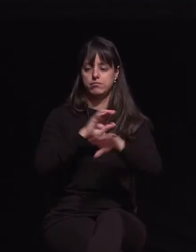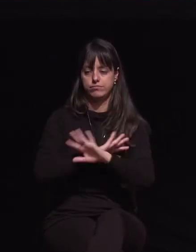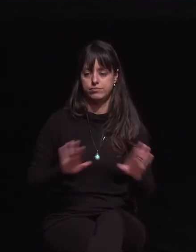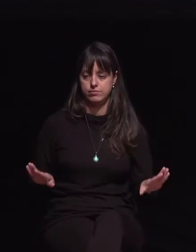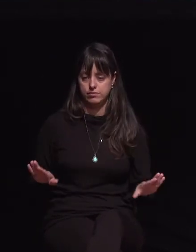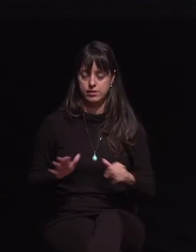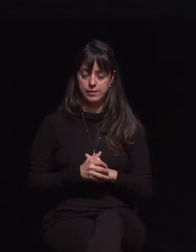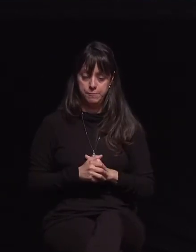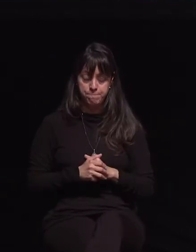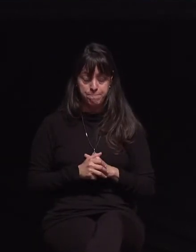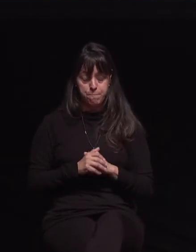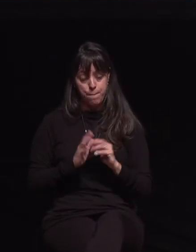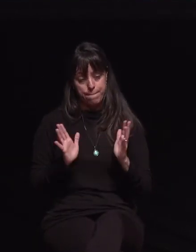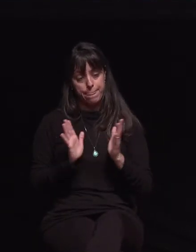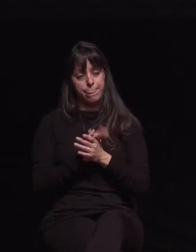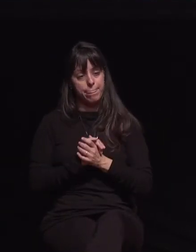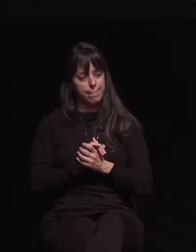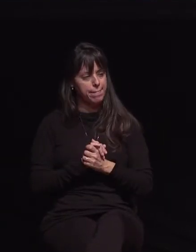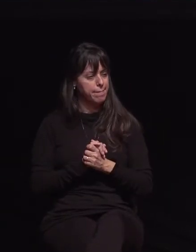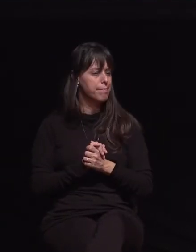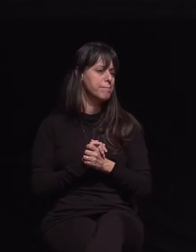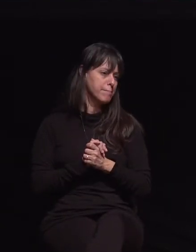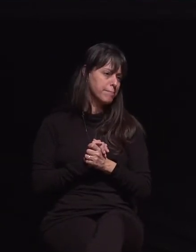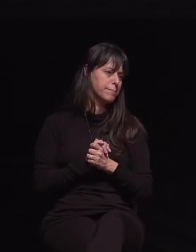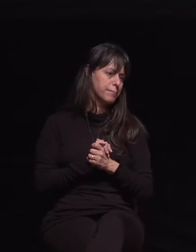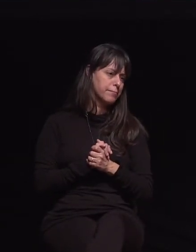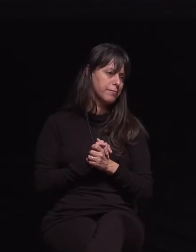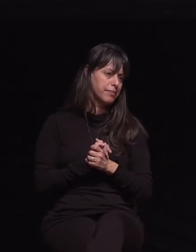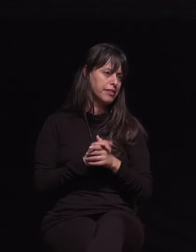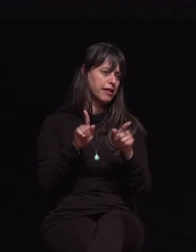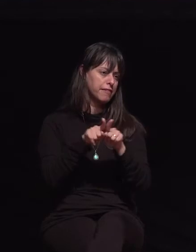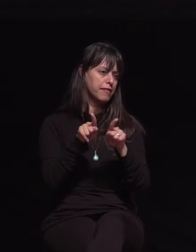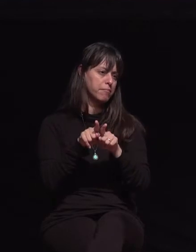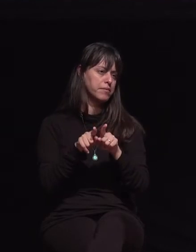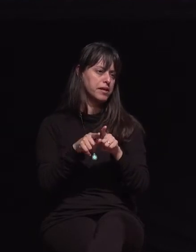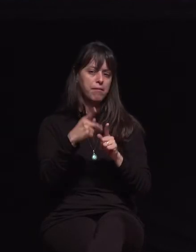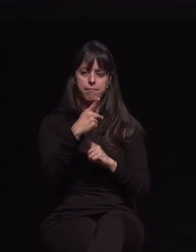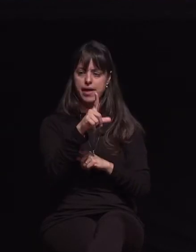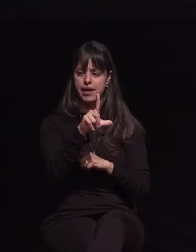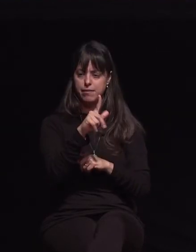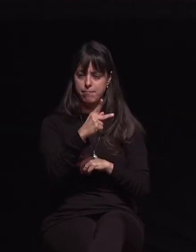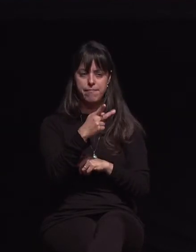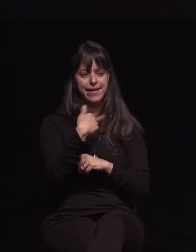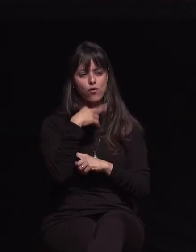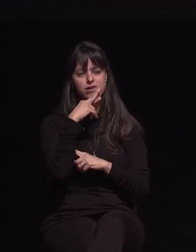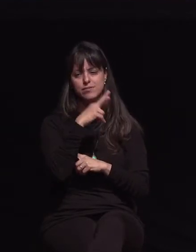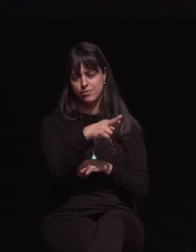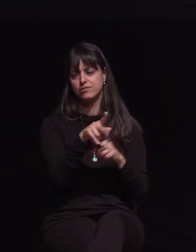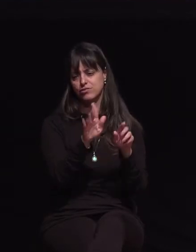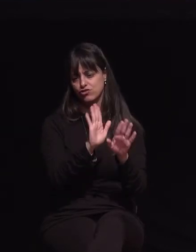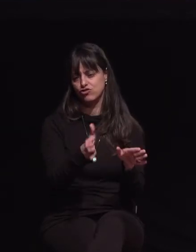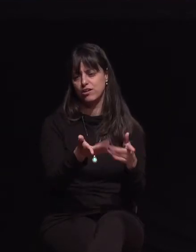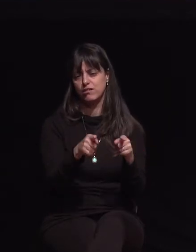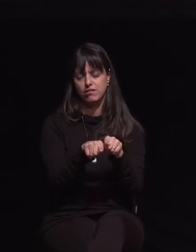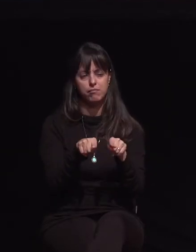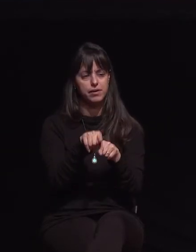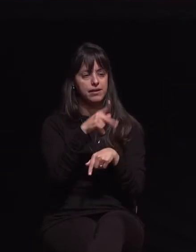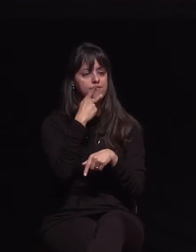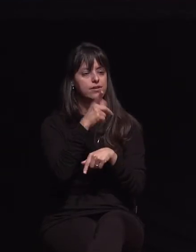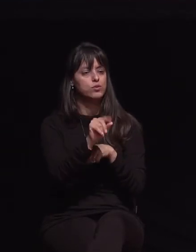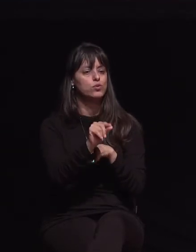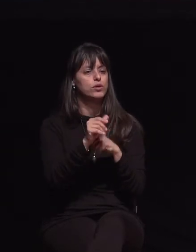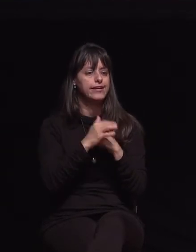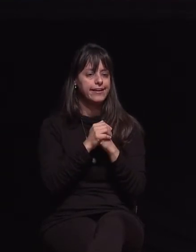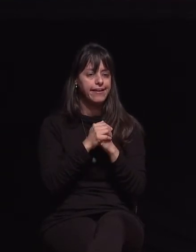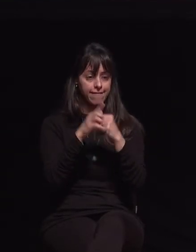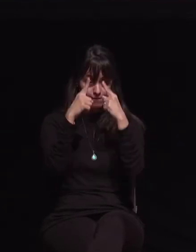respeito eu acho que um pouquinho também eu respondi para você, PLP, da questão você está colocando a questão